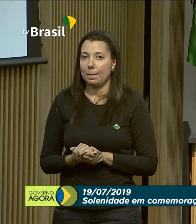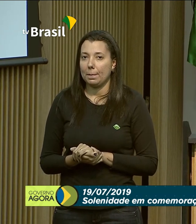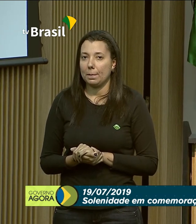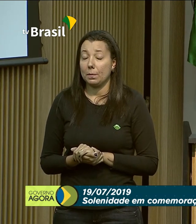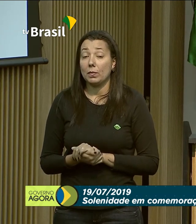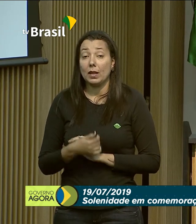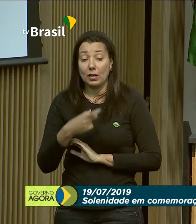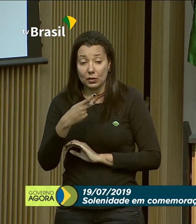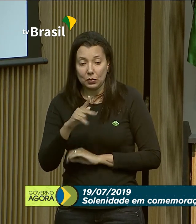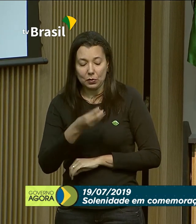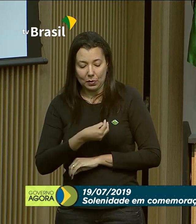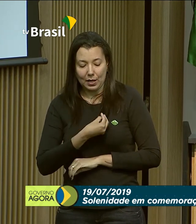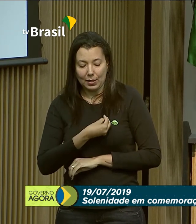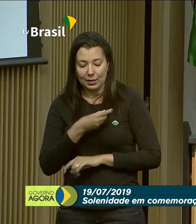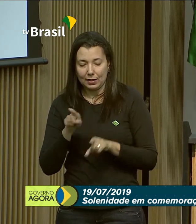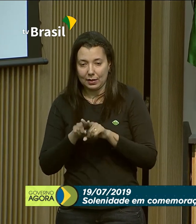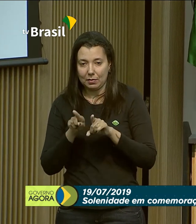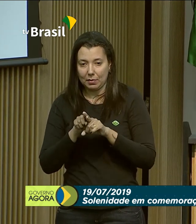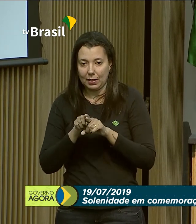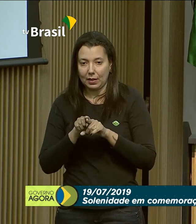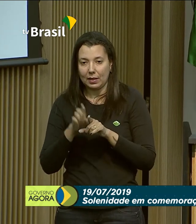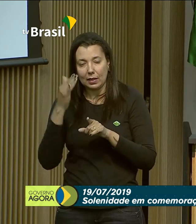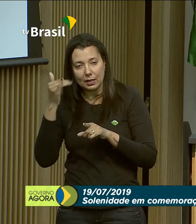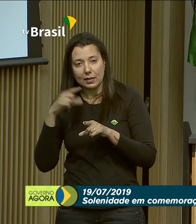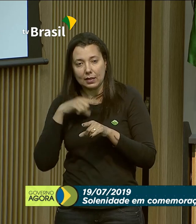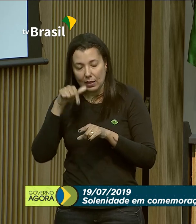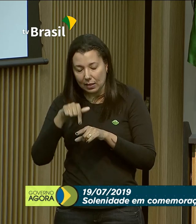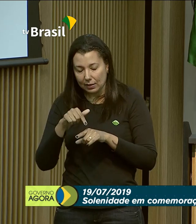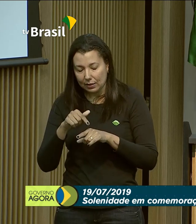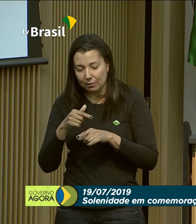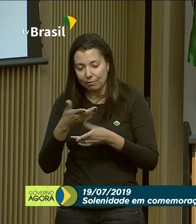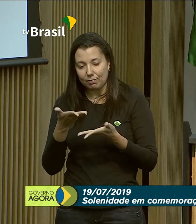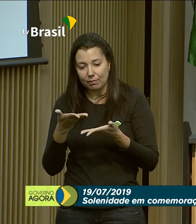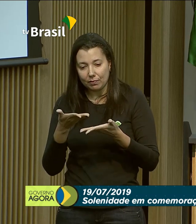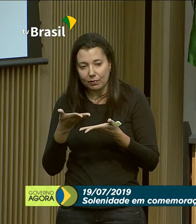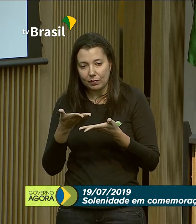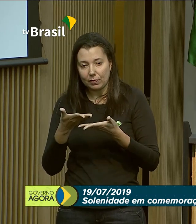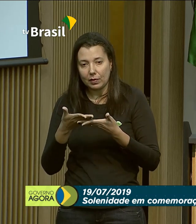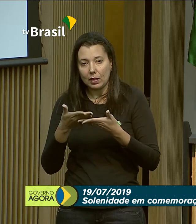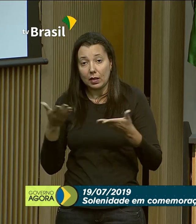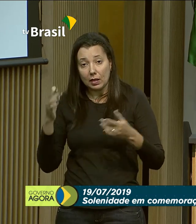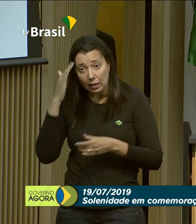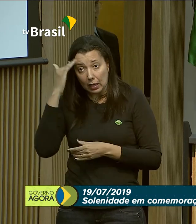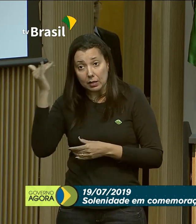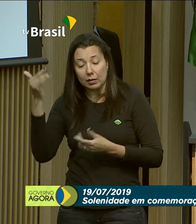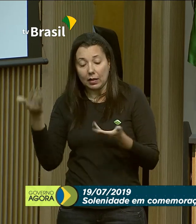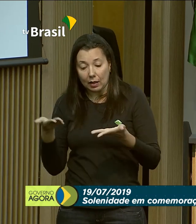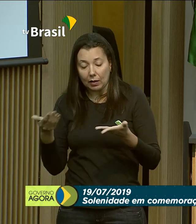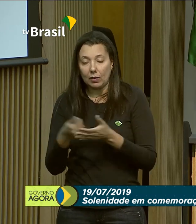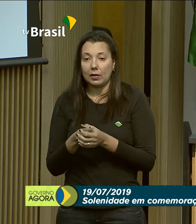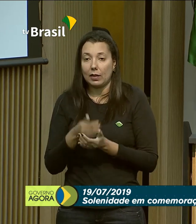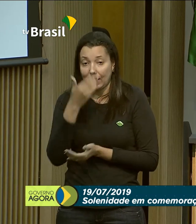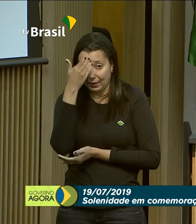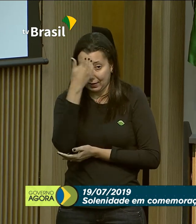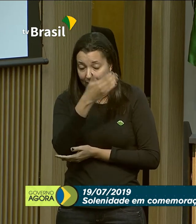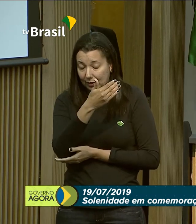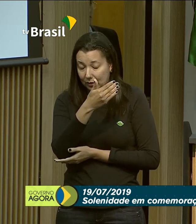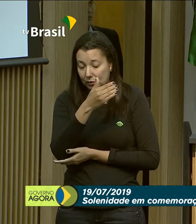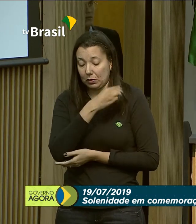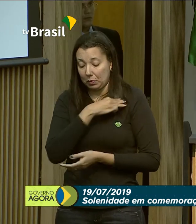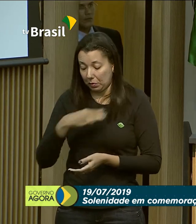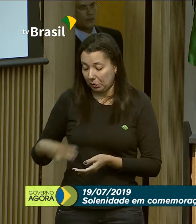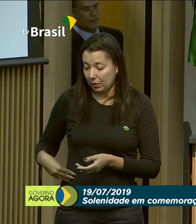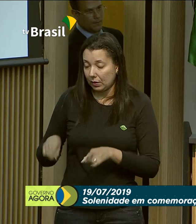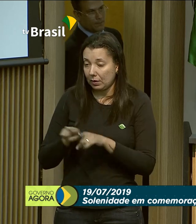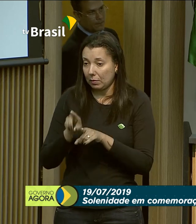capitão. sua presença engrandece e enobrece essa singela cerimônia. Agradeço ao ministro Osmar Terra